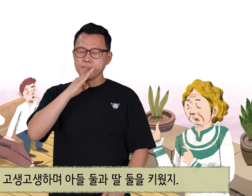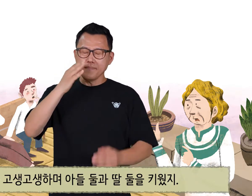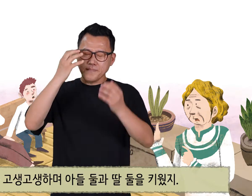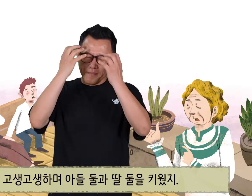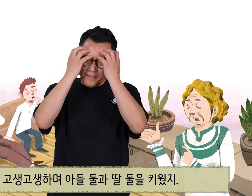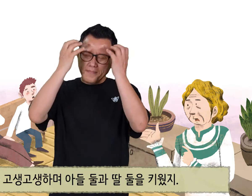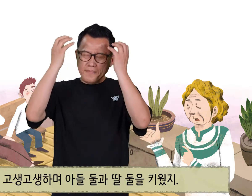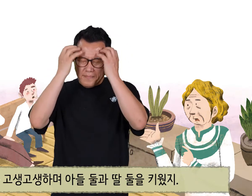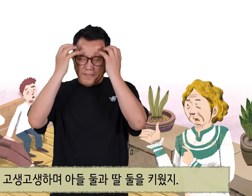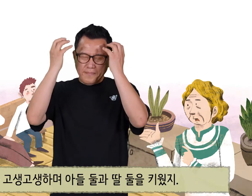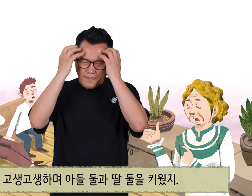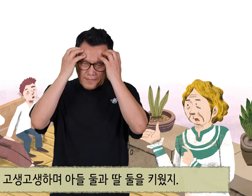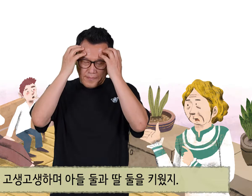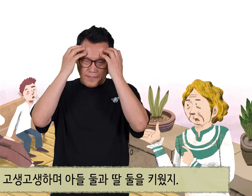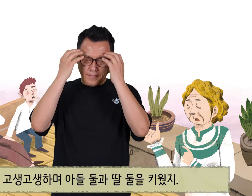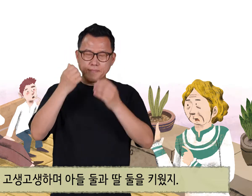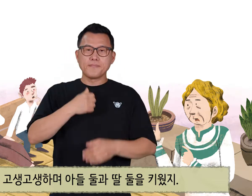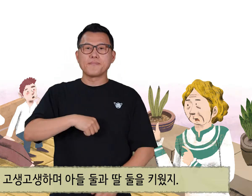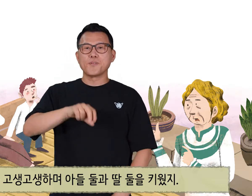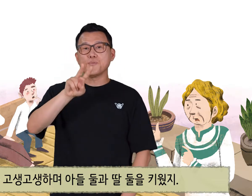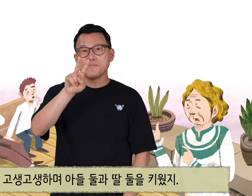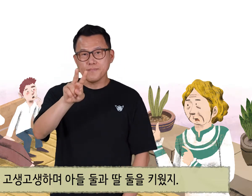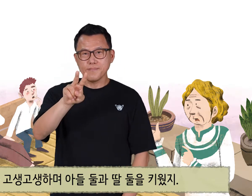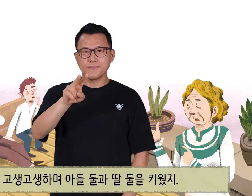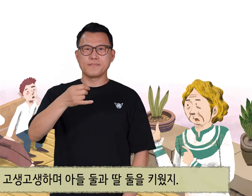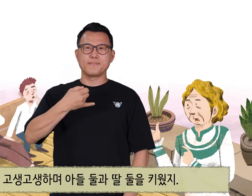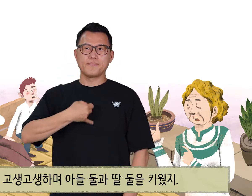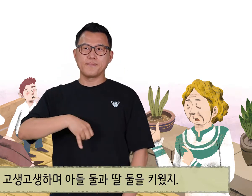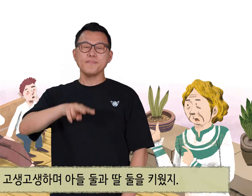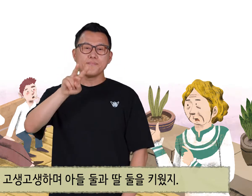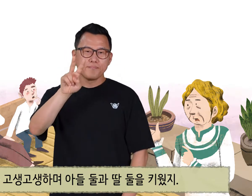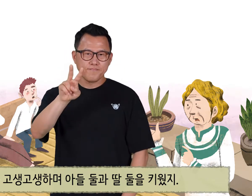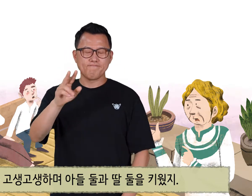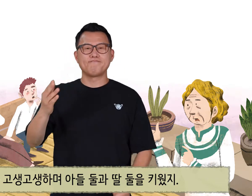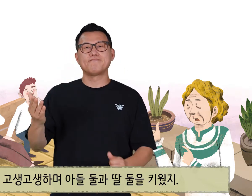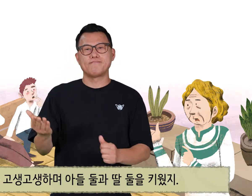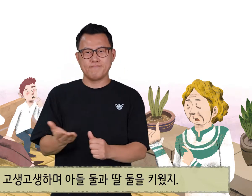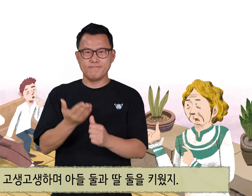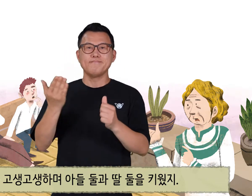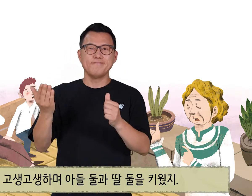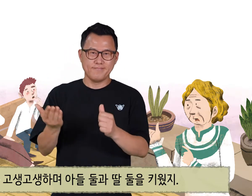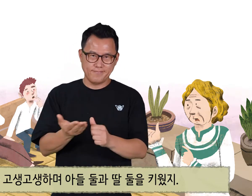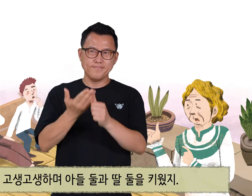어머니는 고생고생하며 아들 둘과 딸 둘을 키웠지.